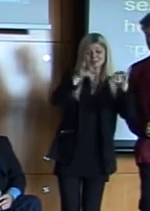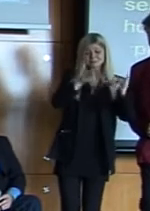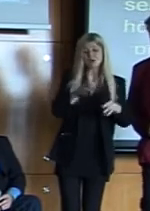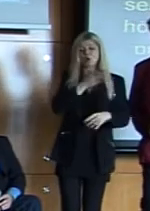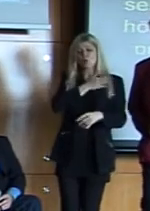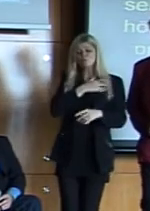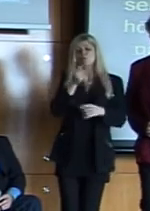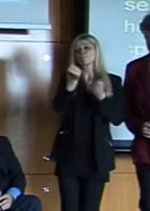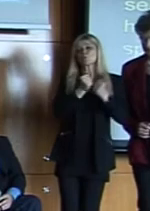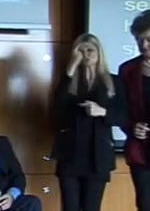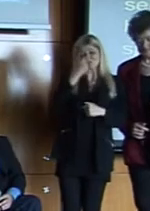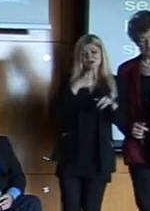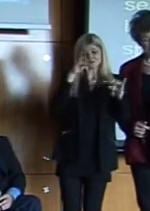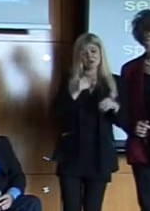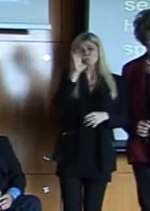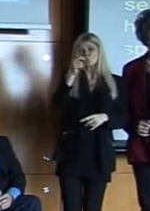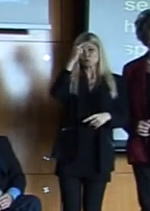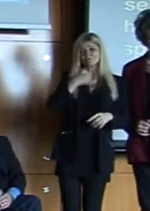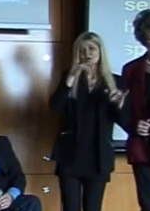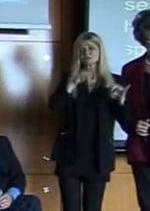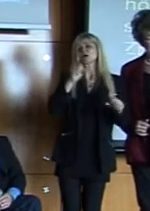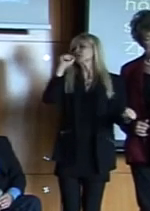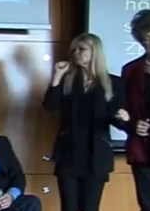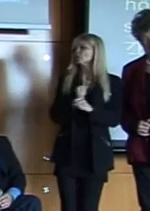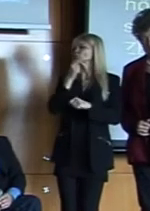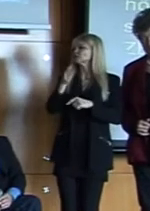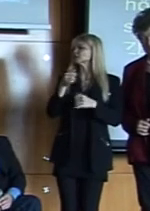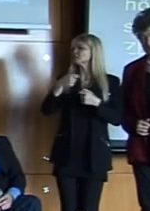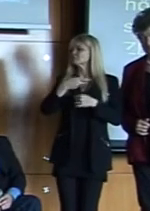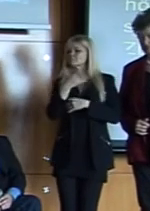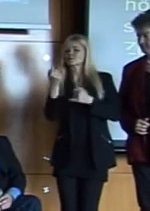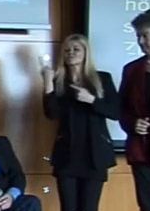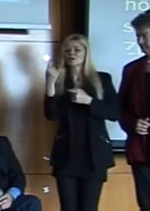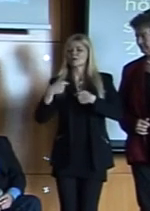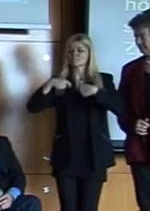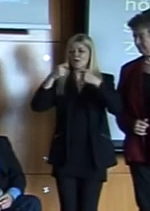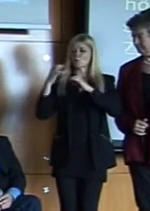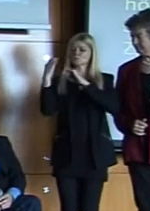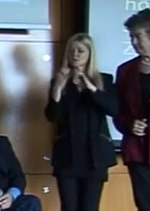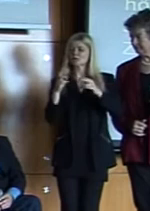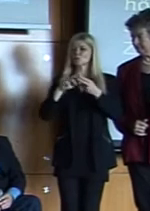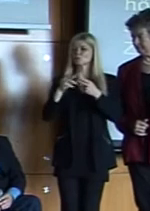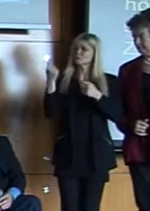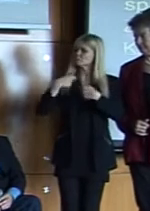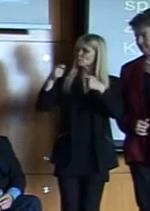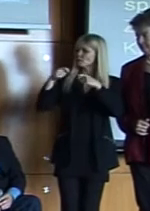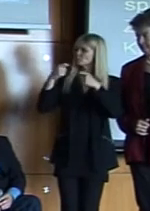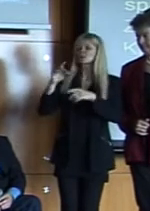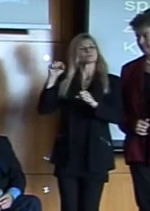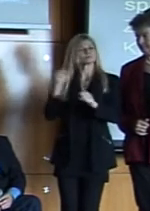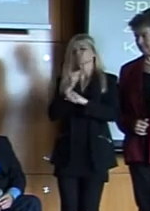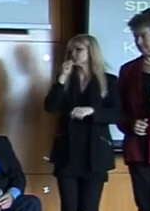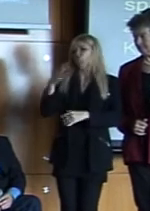auch guten Willen manchmal mancher Bauträger und Bauausführender ganz einfach nicht gelungen ist, das so befriedigend zu